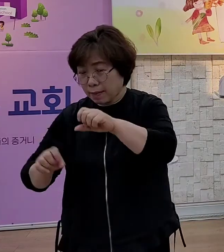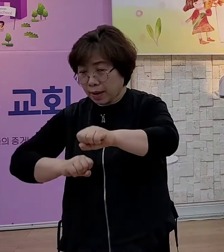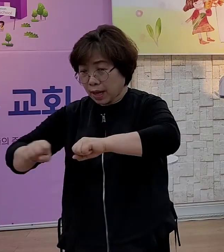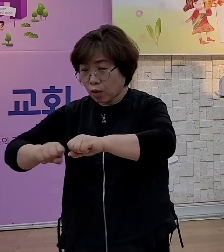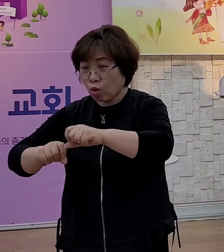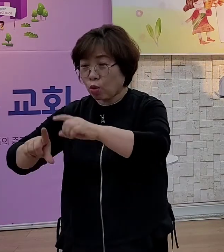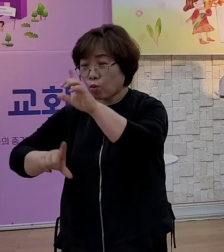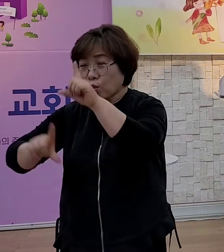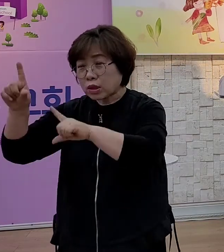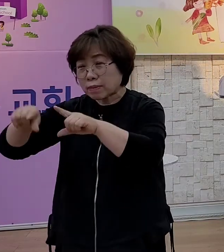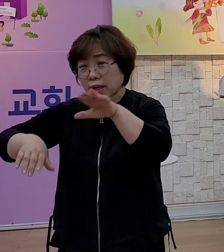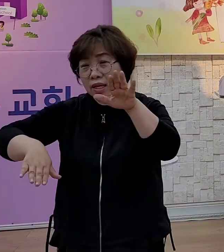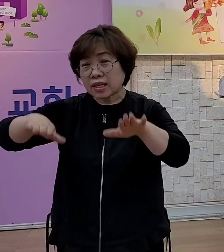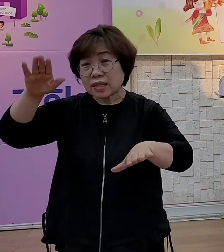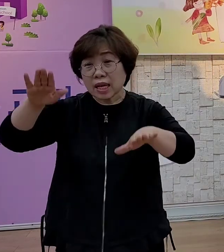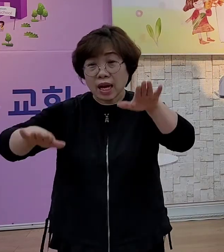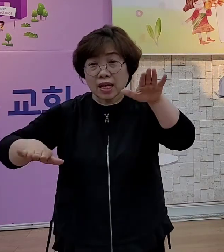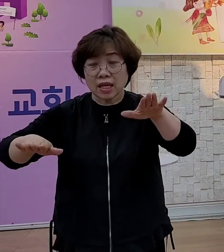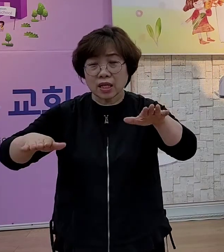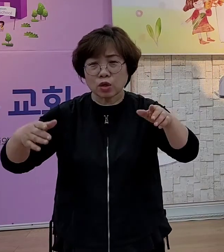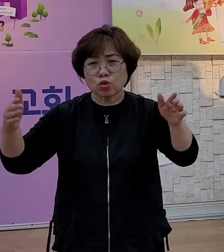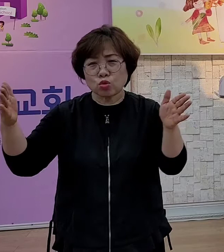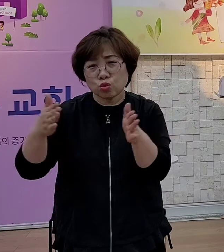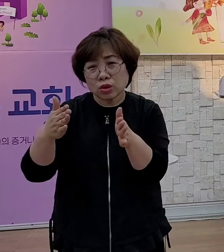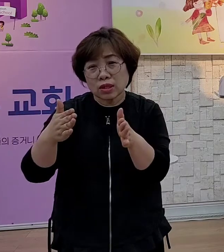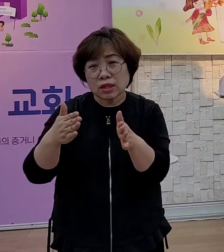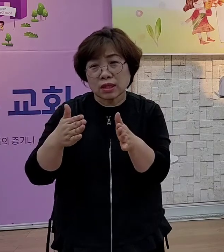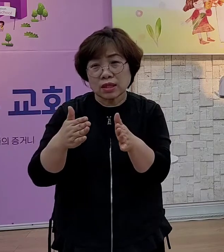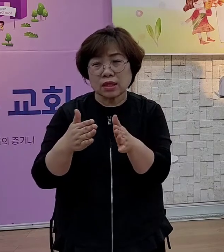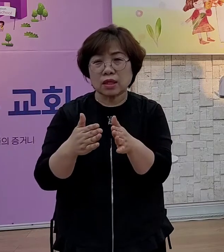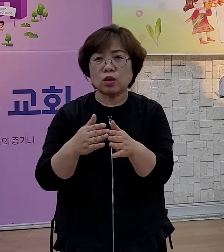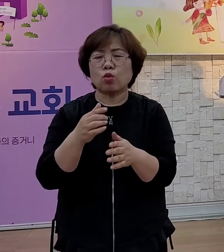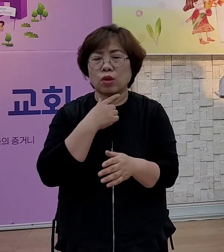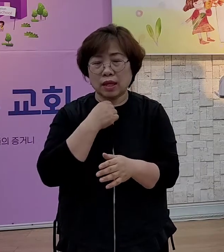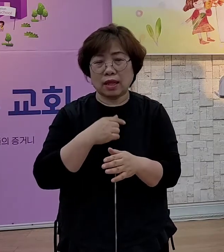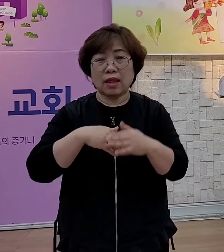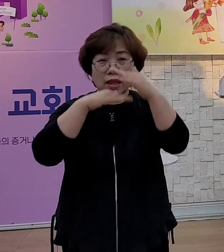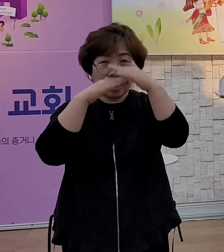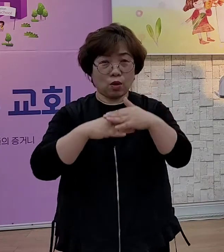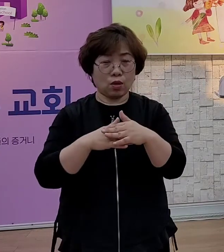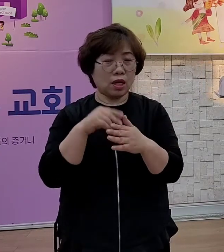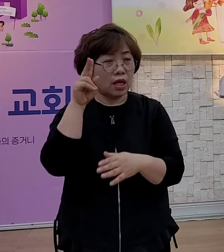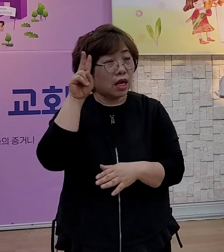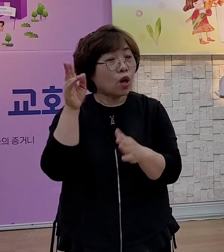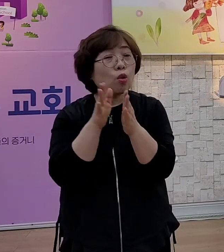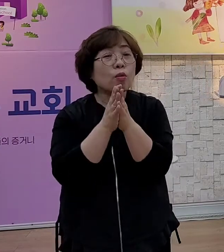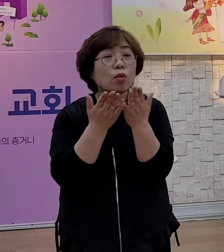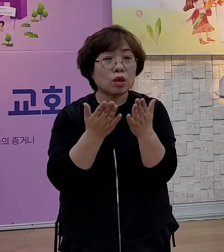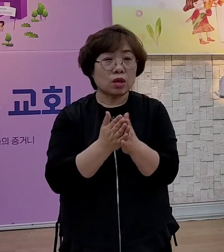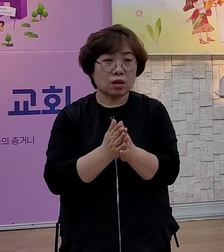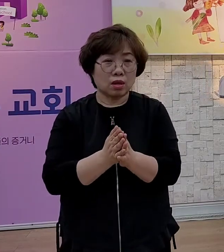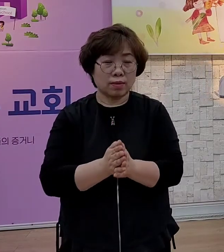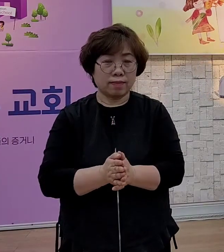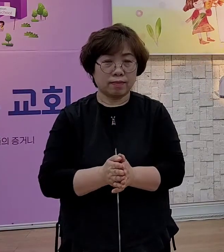뭐냐면 믿음과 행함입니다. 그 행함이 뭔 줄 아세요? 변화를 말해요. 변화.